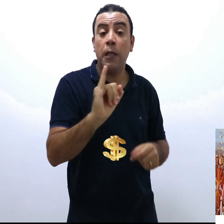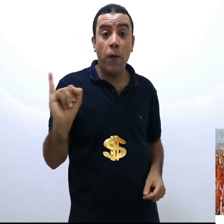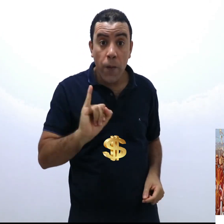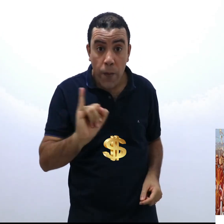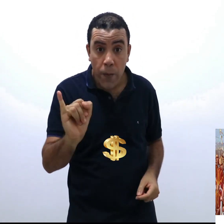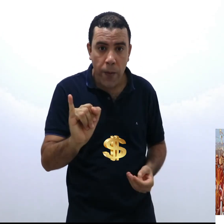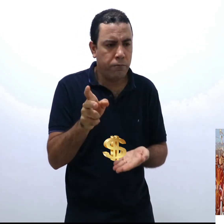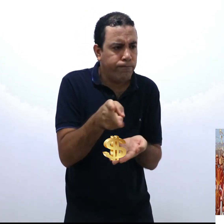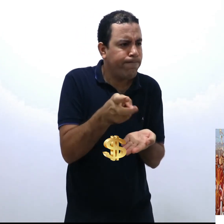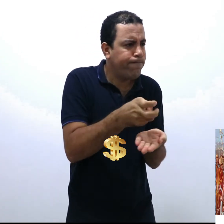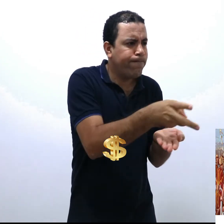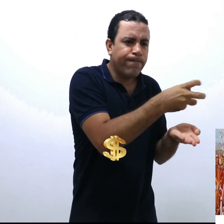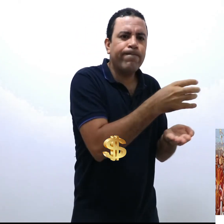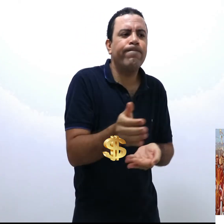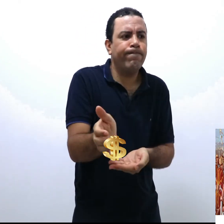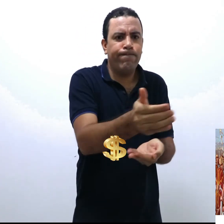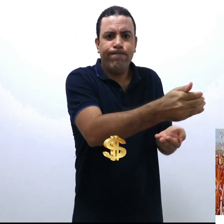cobrados os tributos, impostos.